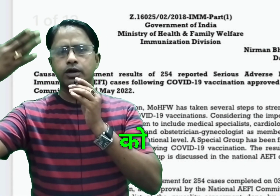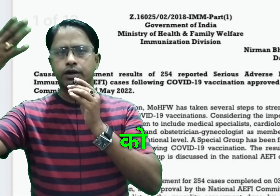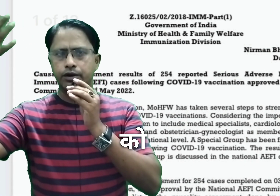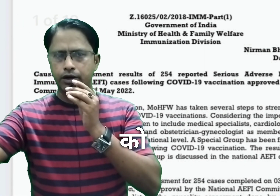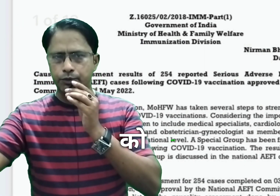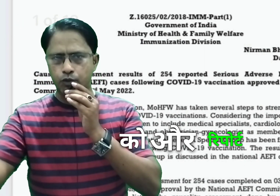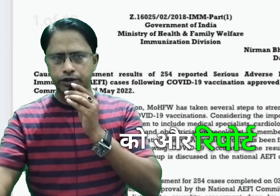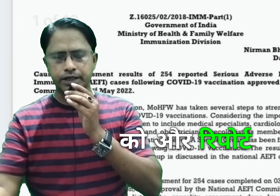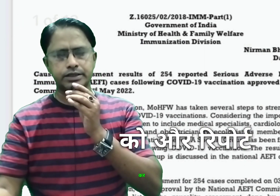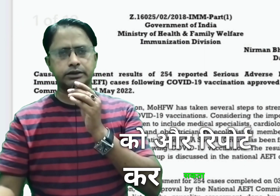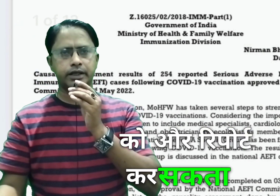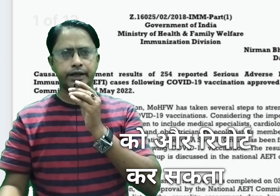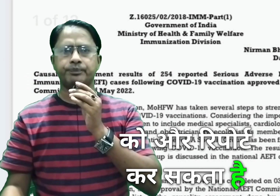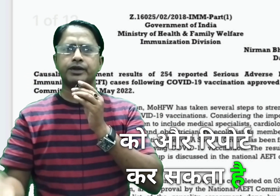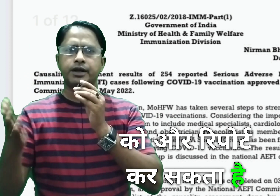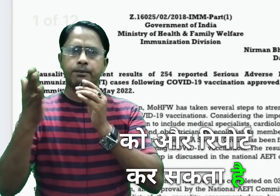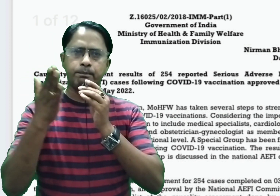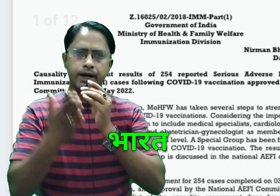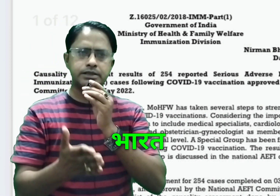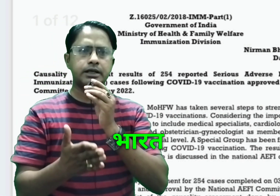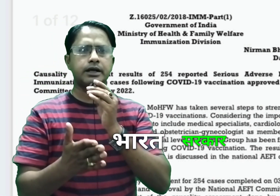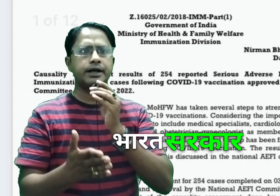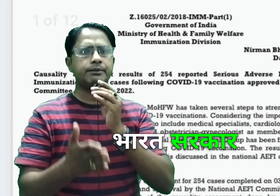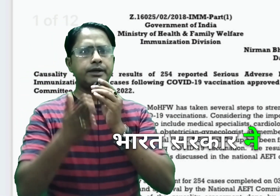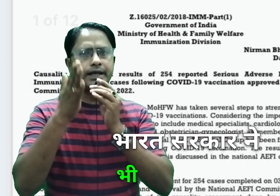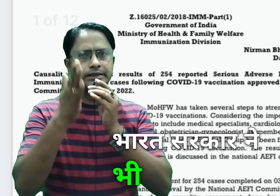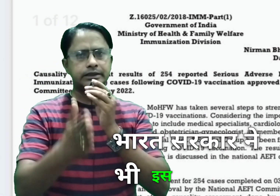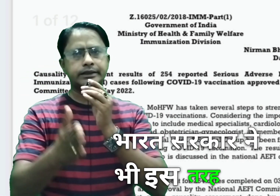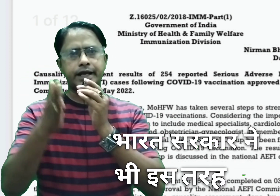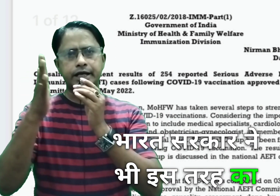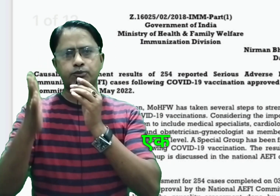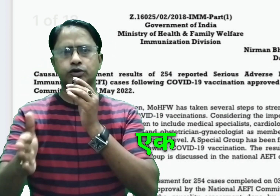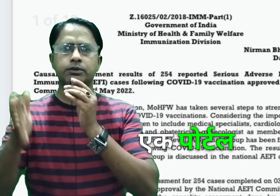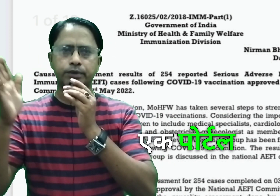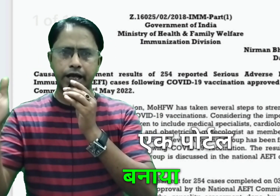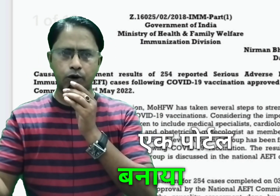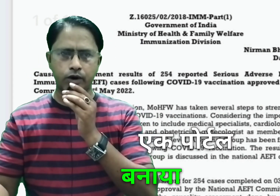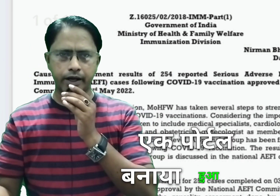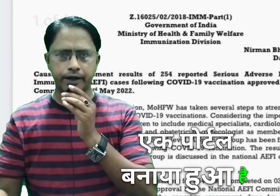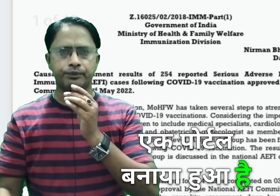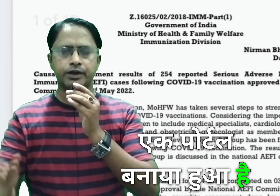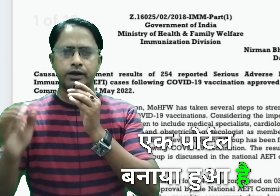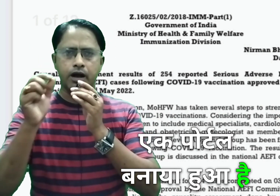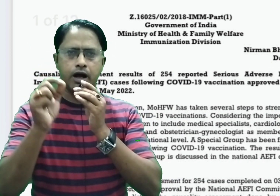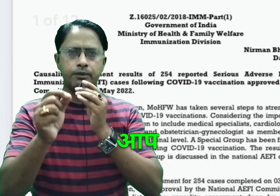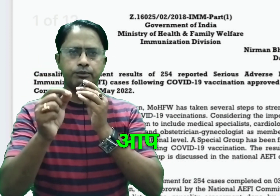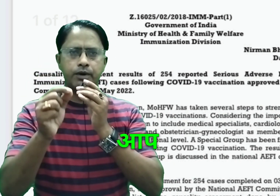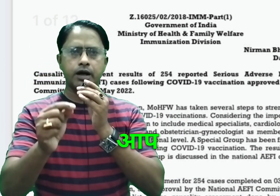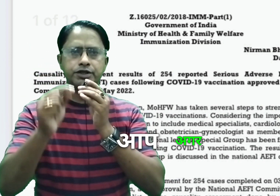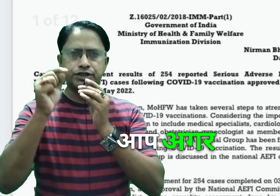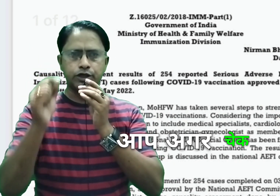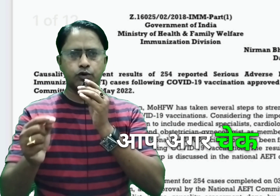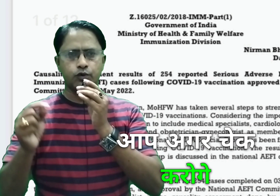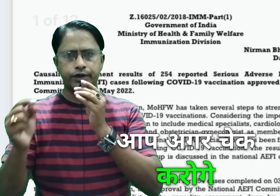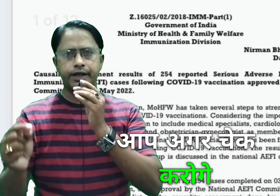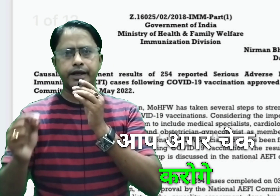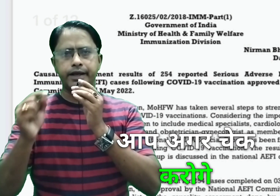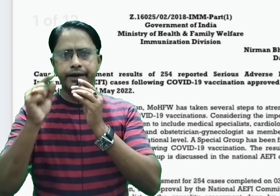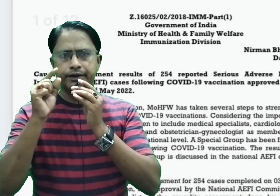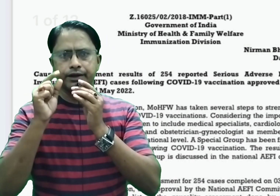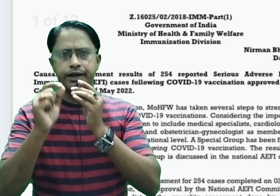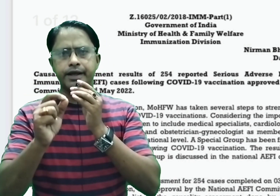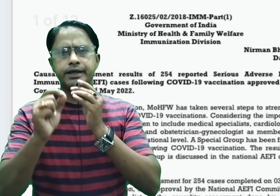को रिपोर्ट कर सकता है। भारत सरकार ने भी इस तरह का एक पोर्टल बनाया हुआ है। आप अगर चेक